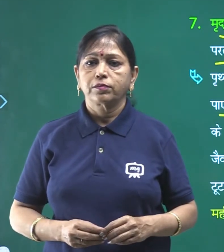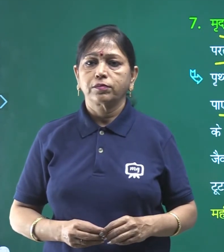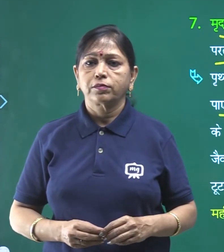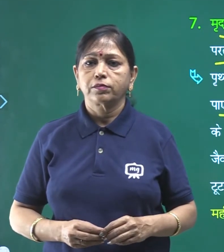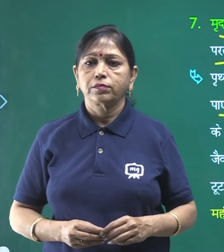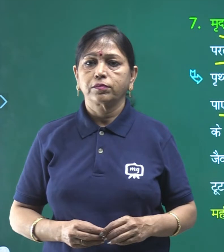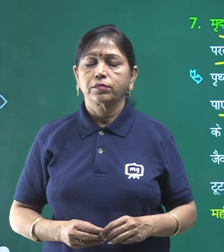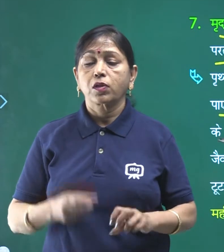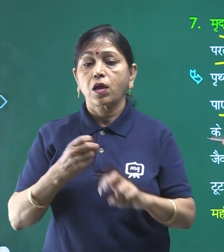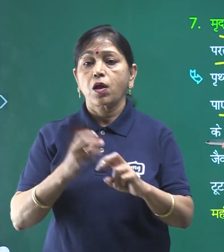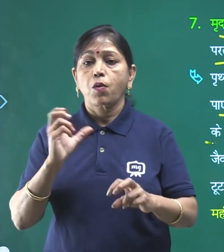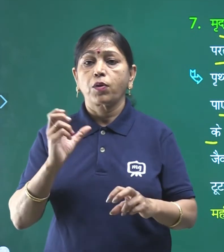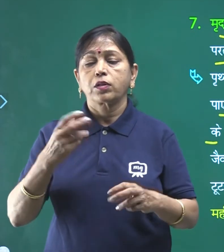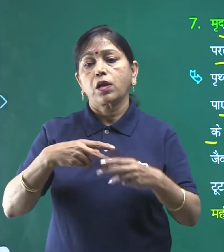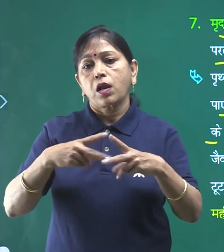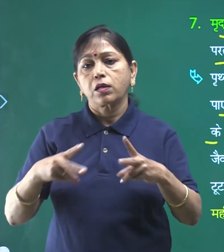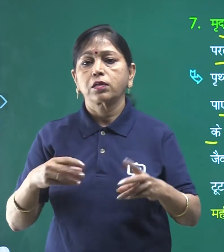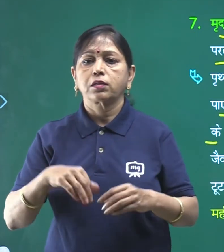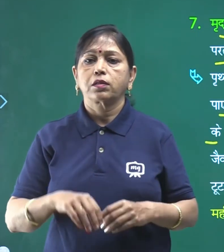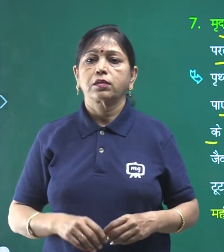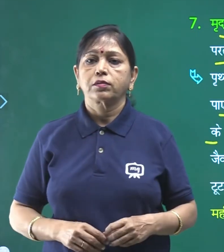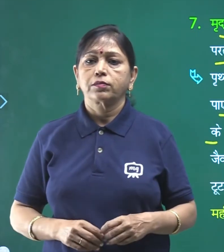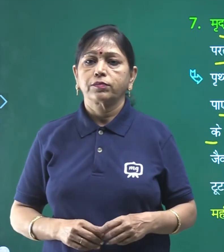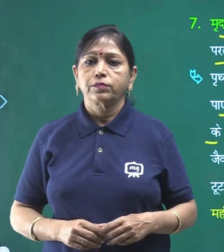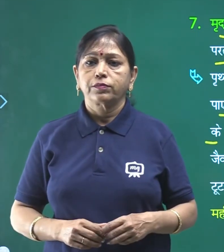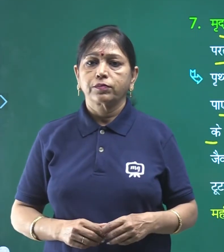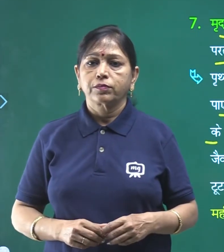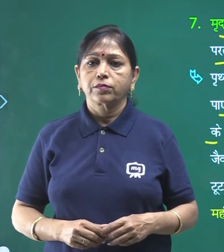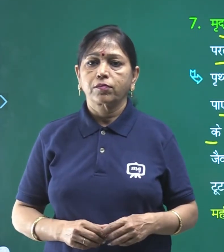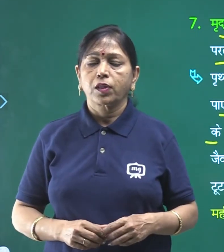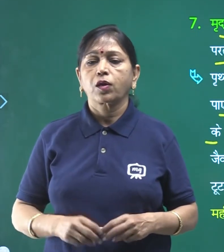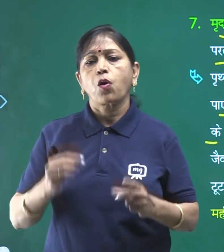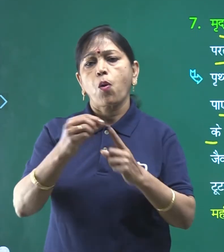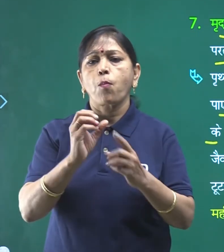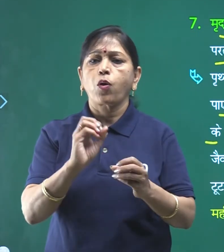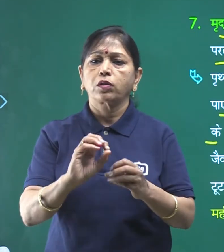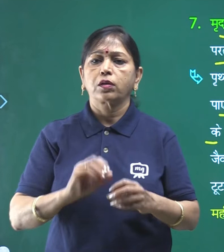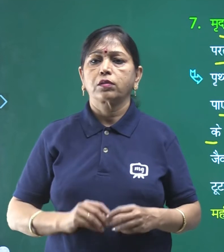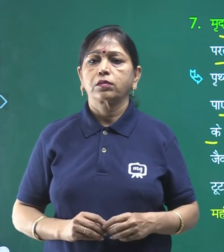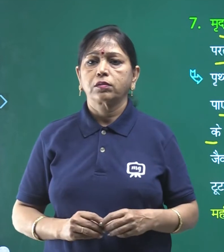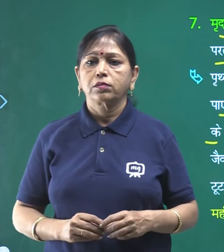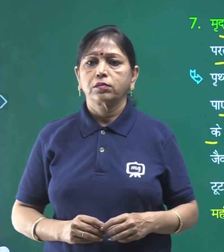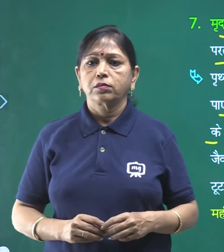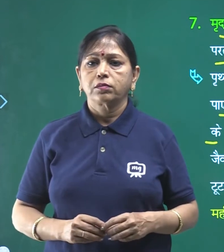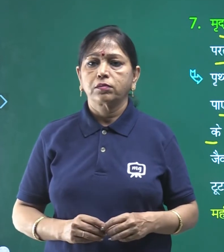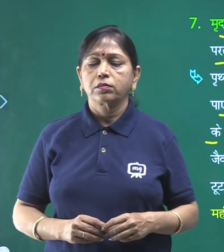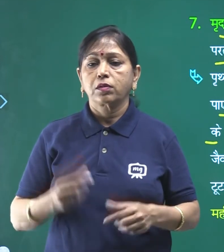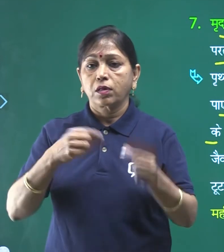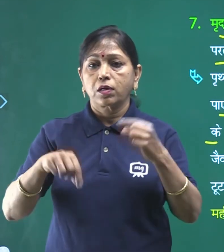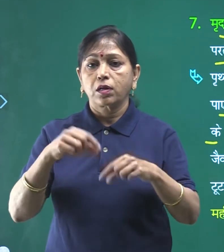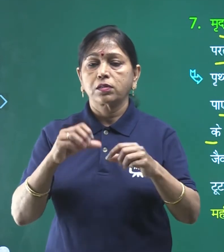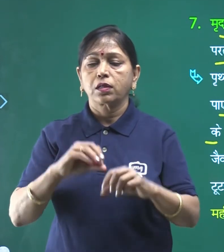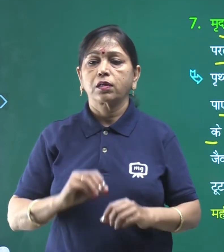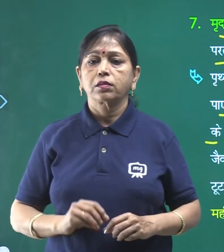178 विभिन्न प्रकार के हैं हैं बहुत इजी कि रासायनिक